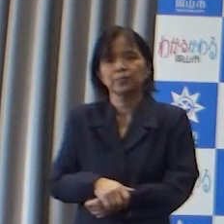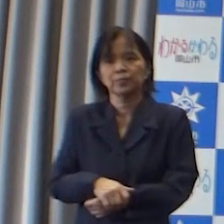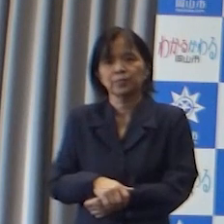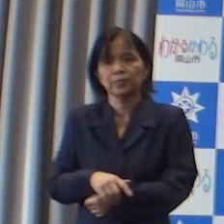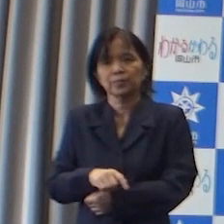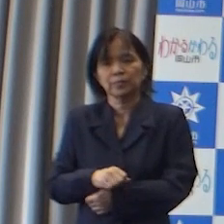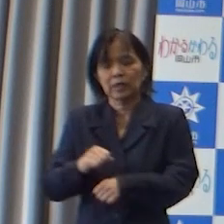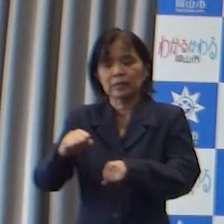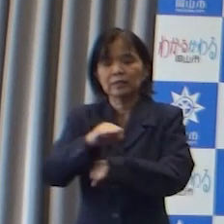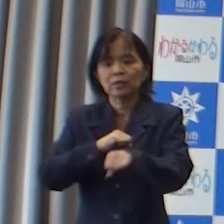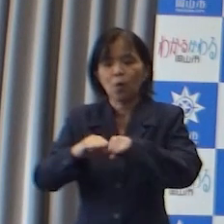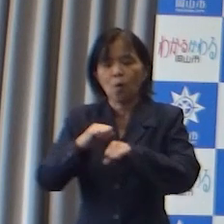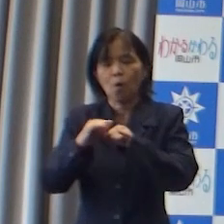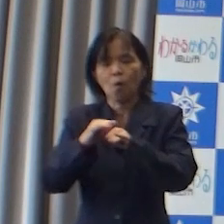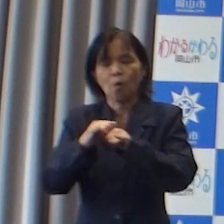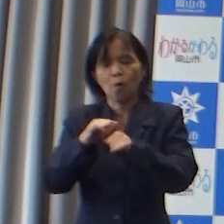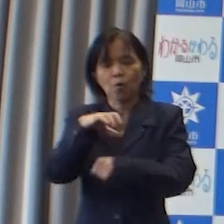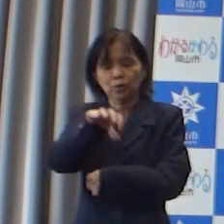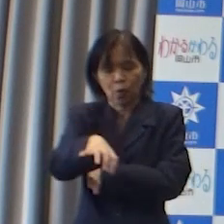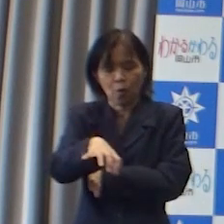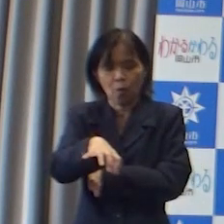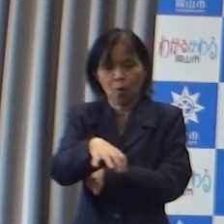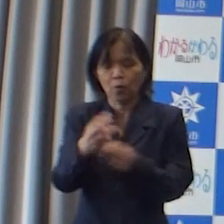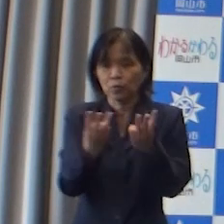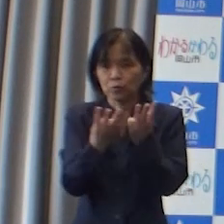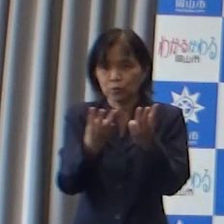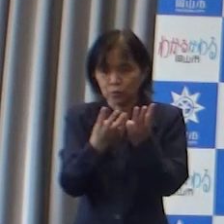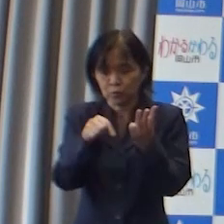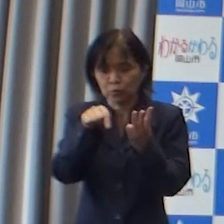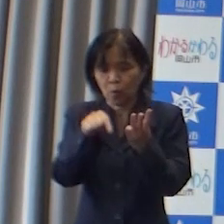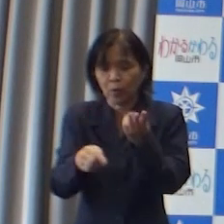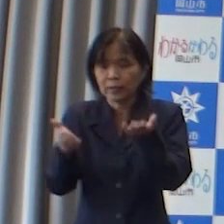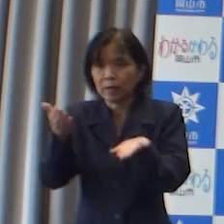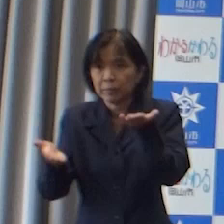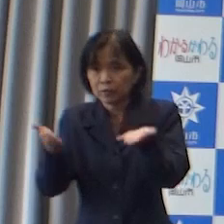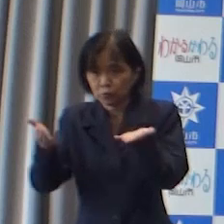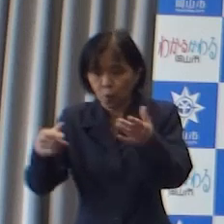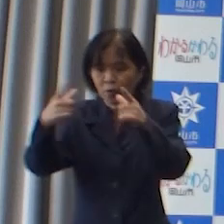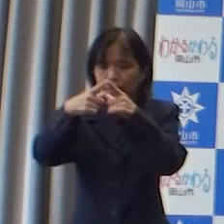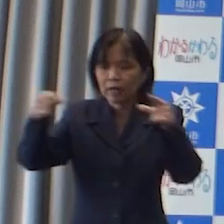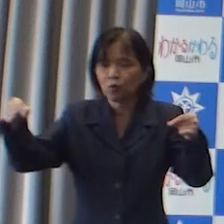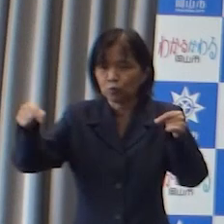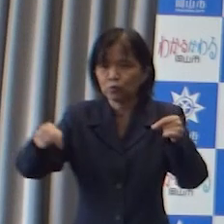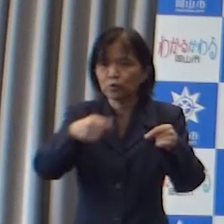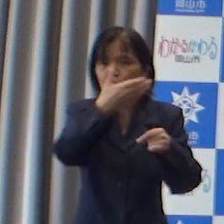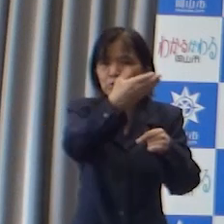については、平成28年度と令和3年度を比較すると全国